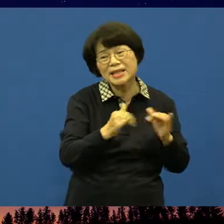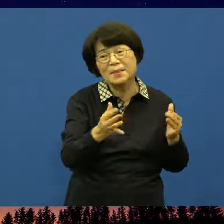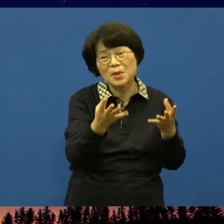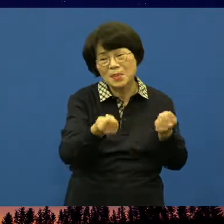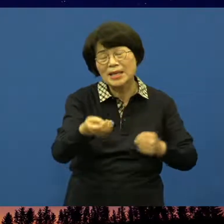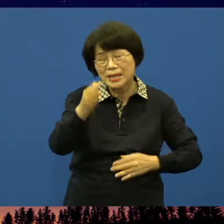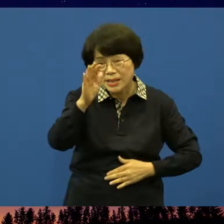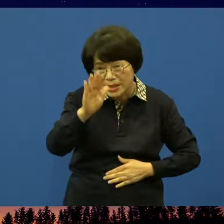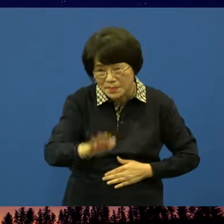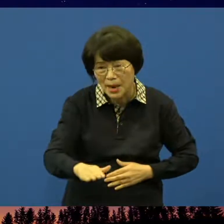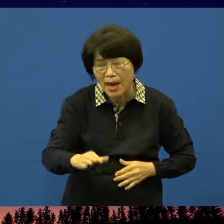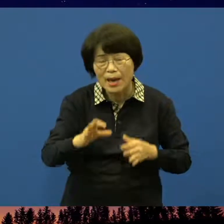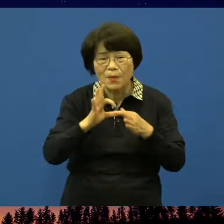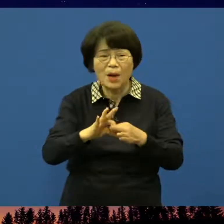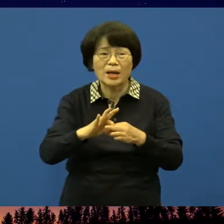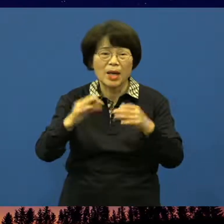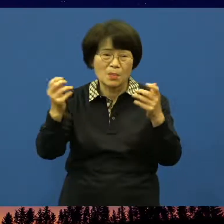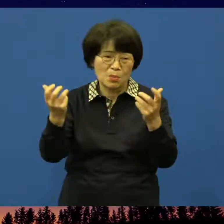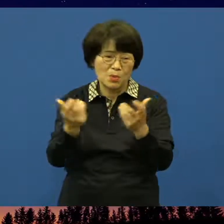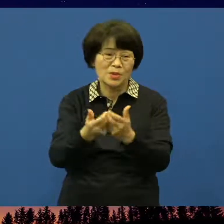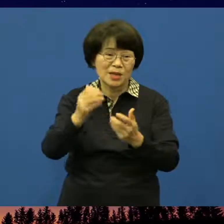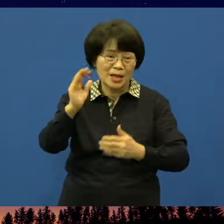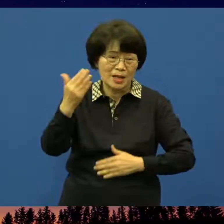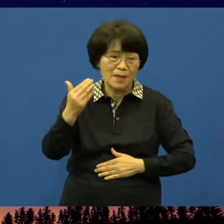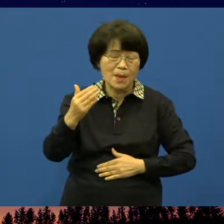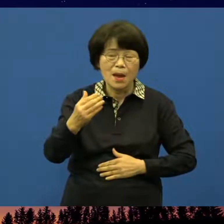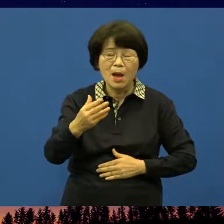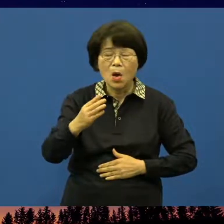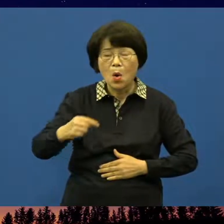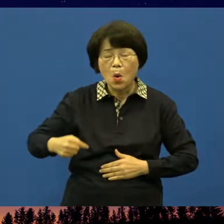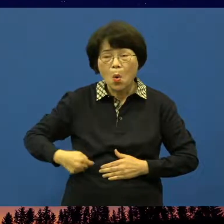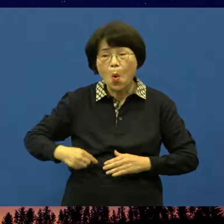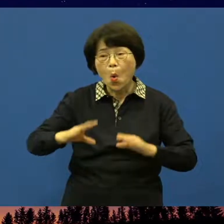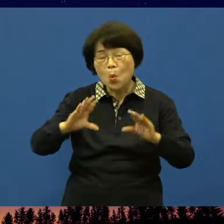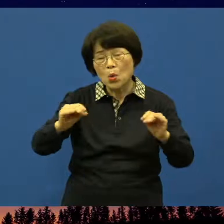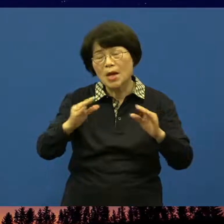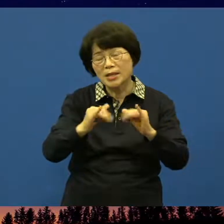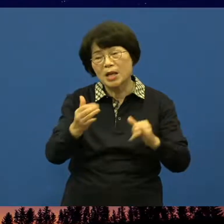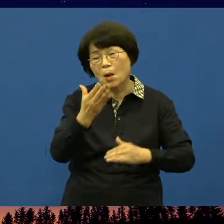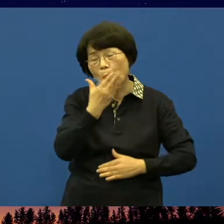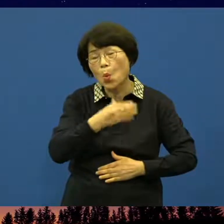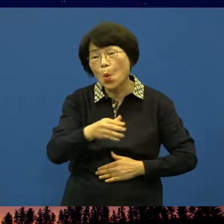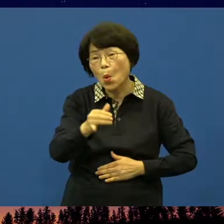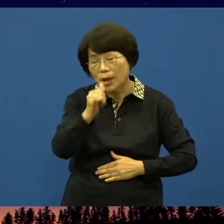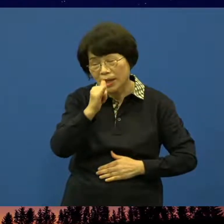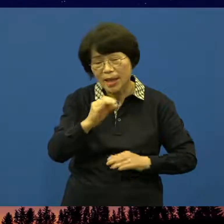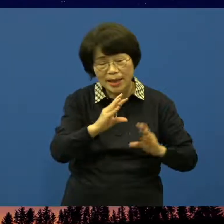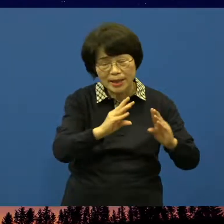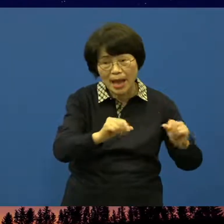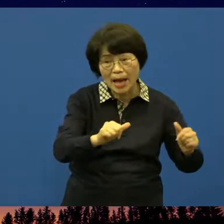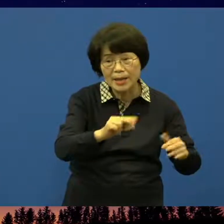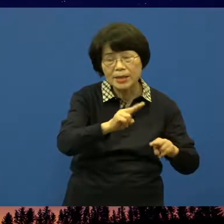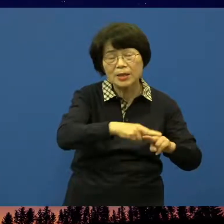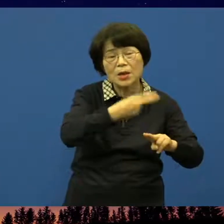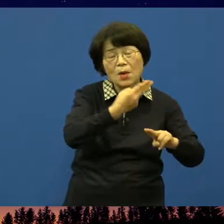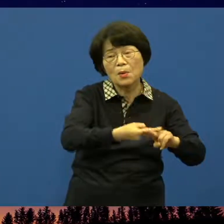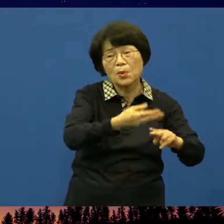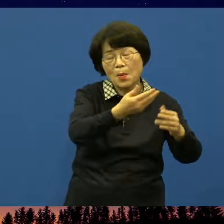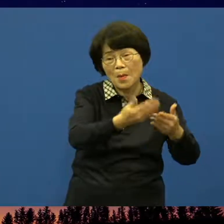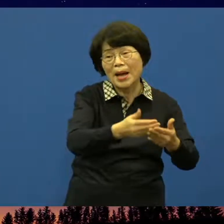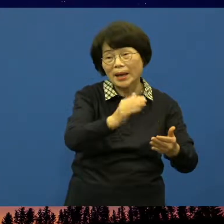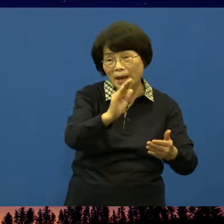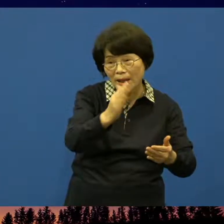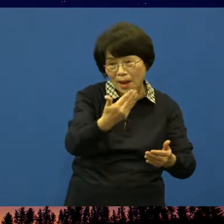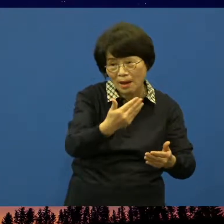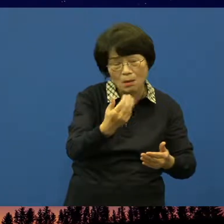풍성해지고. 마태복음 5장 5절에도 온유한 자는 복이 있나니 그들이 땅을 기업으로 받을 것이다. 이거 이상한